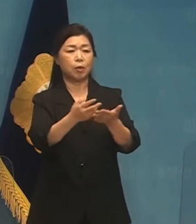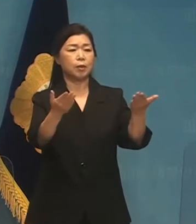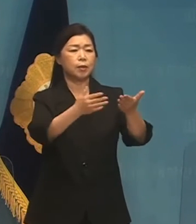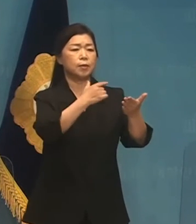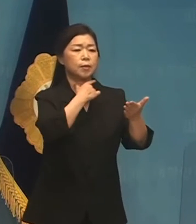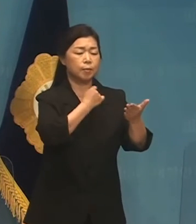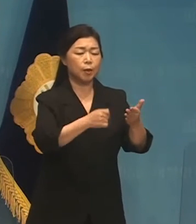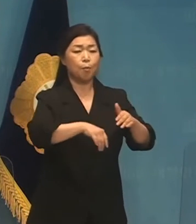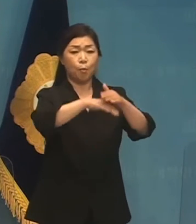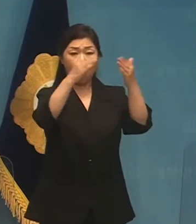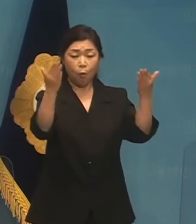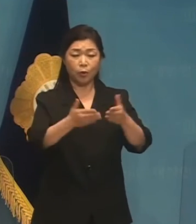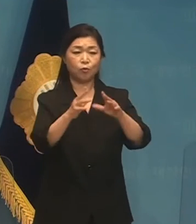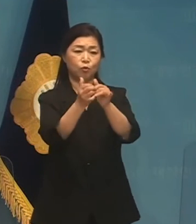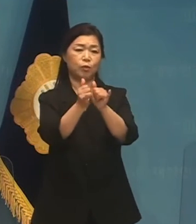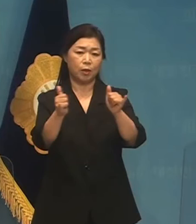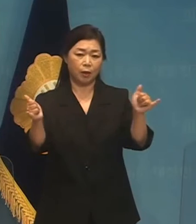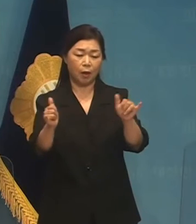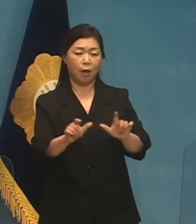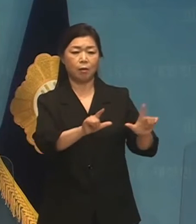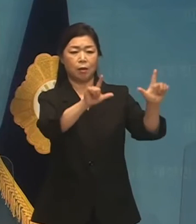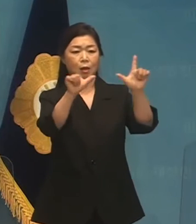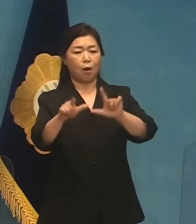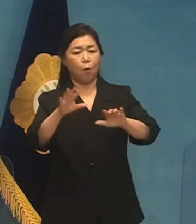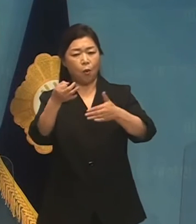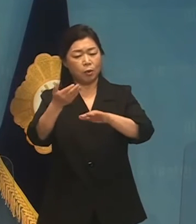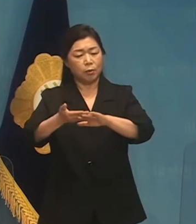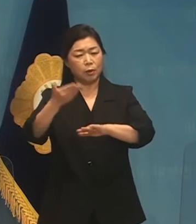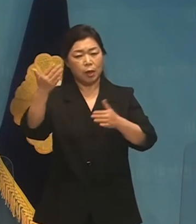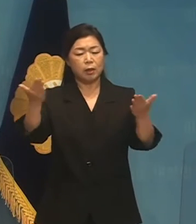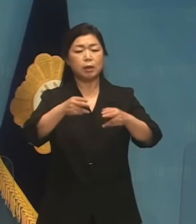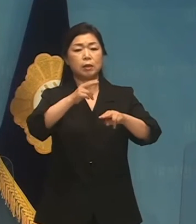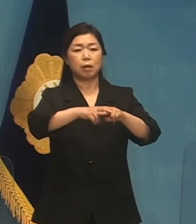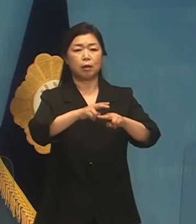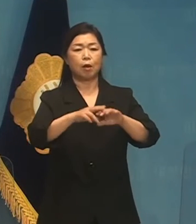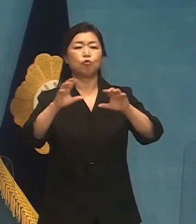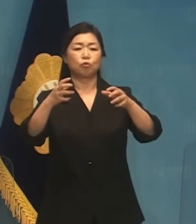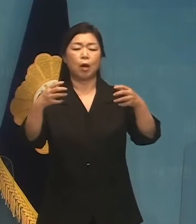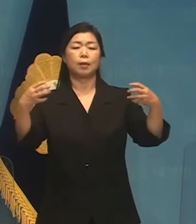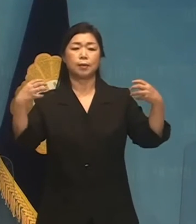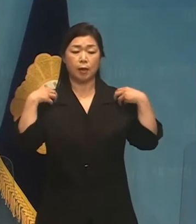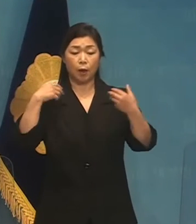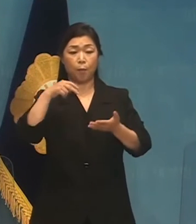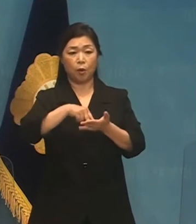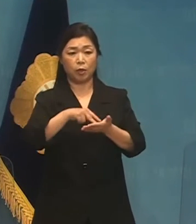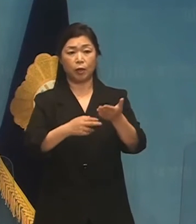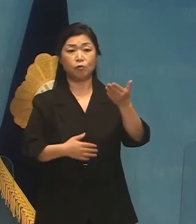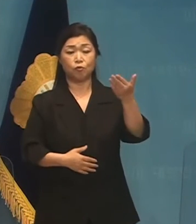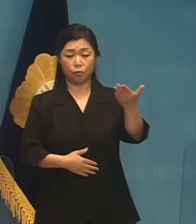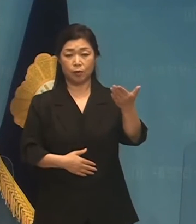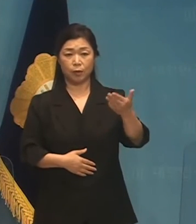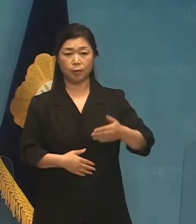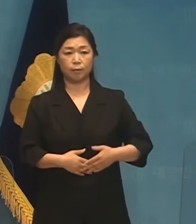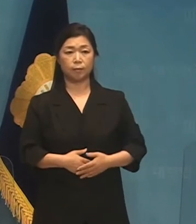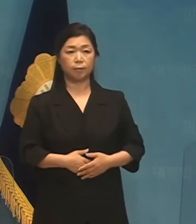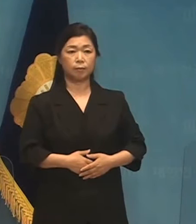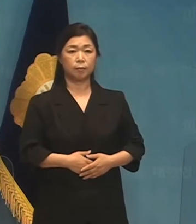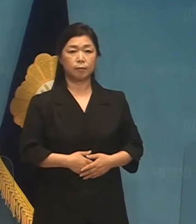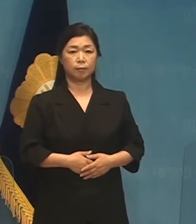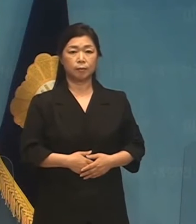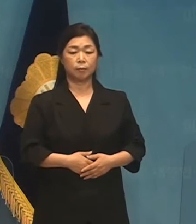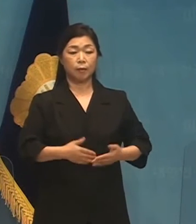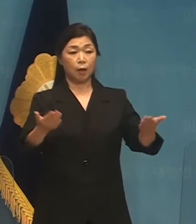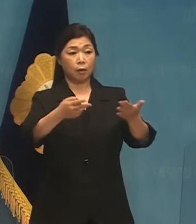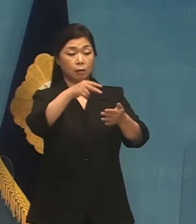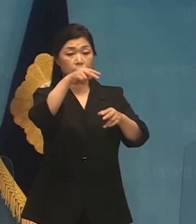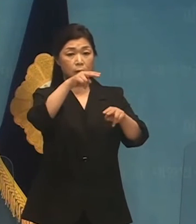일하고자 하는 모든 국민에게 생활임금 이상의 일자리를 국가가 보장해주는 제도입니다.